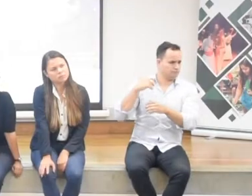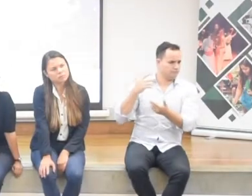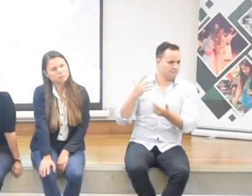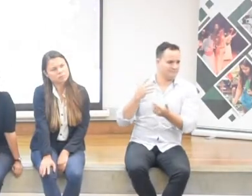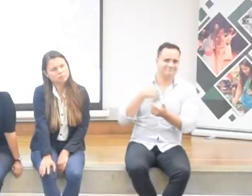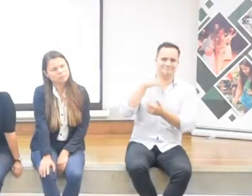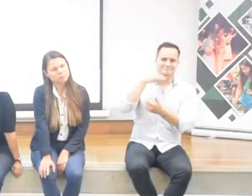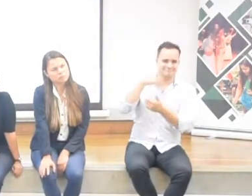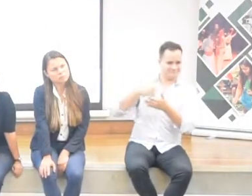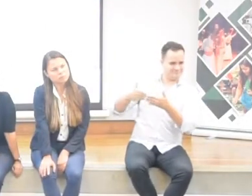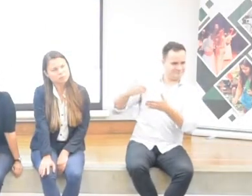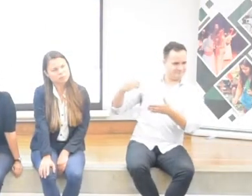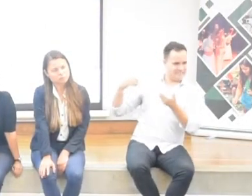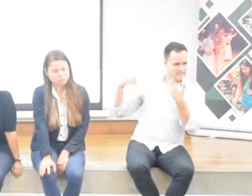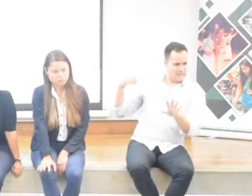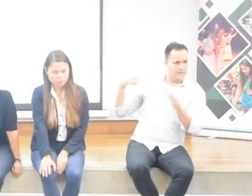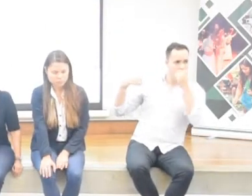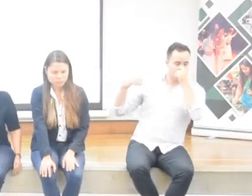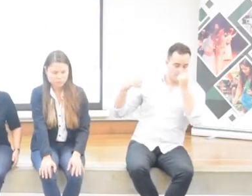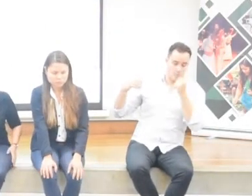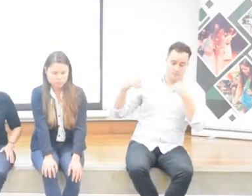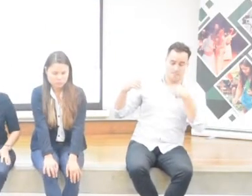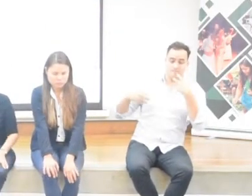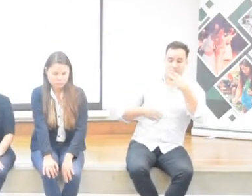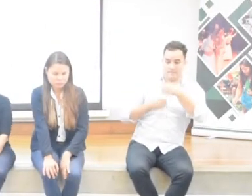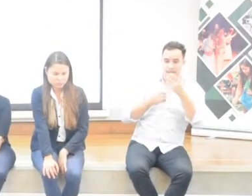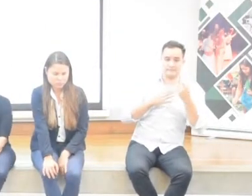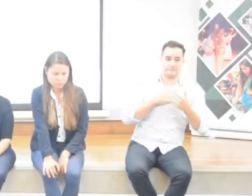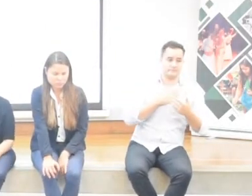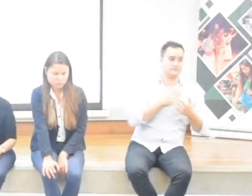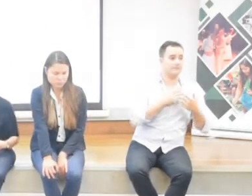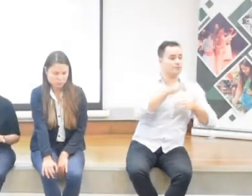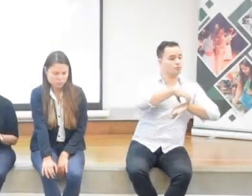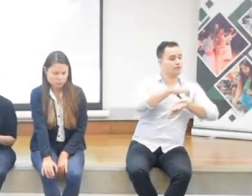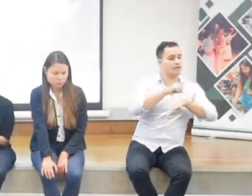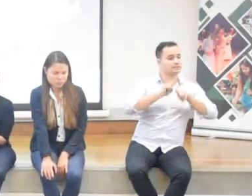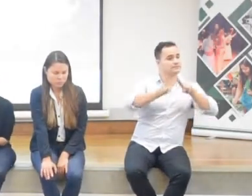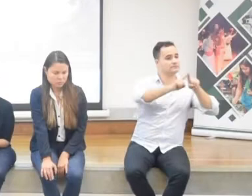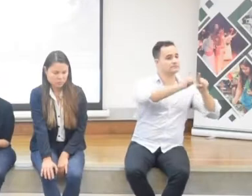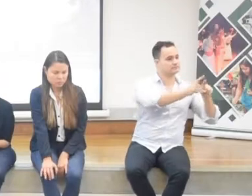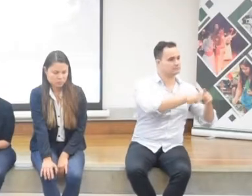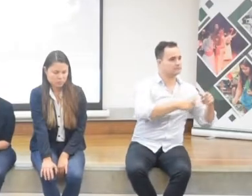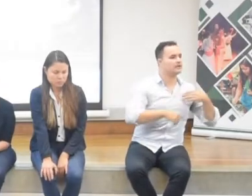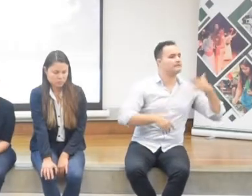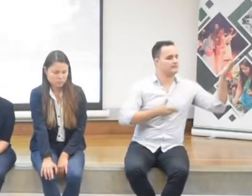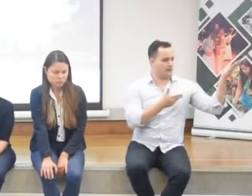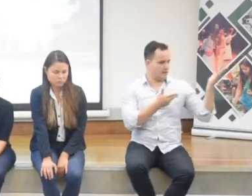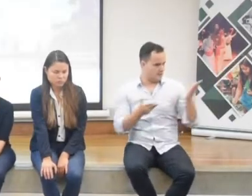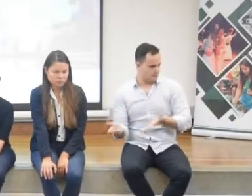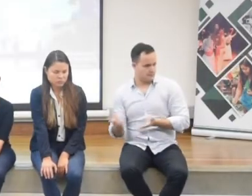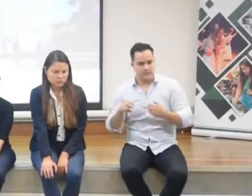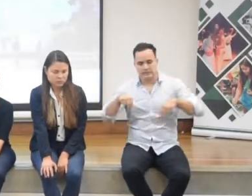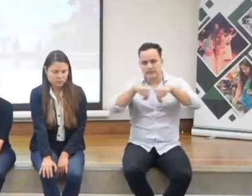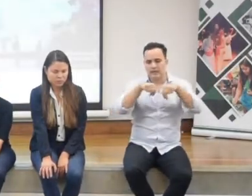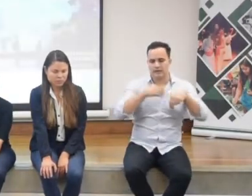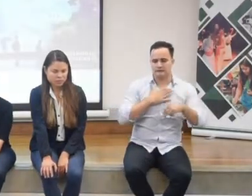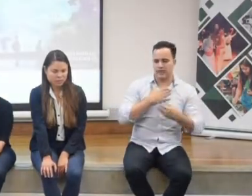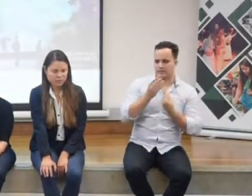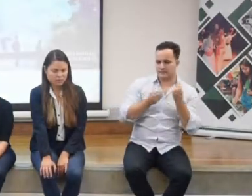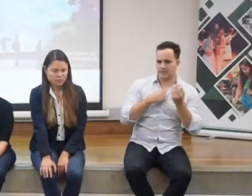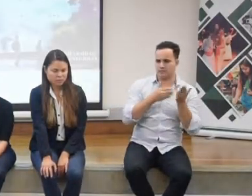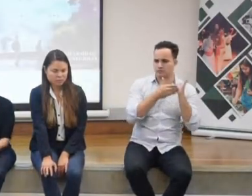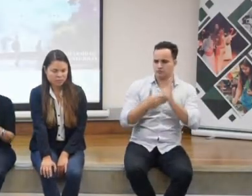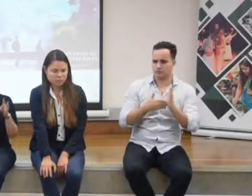desde ahí traer cada uno de nosotros, desde las diferentes facultades, qué se ha hecho en equidad en cada una de las